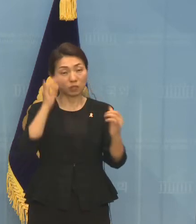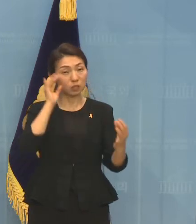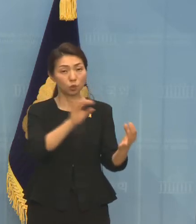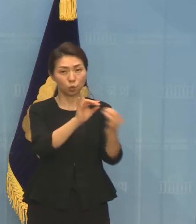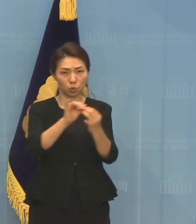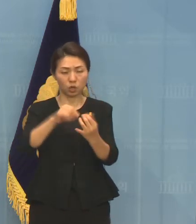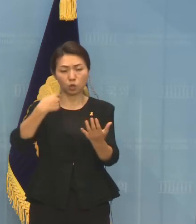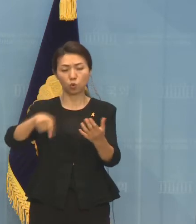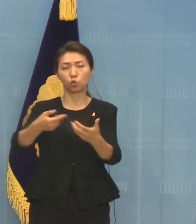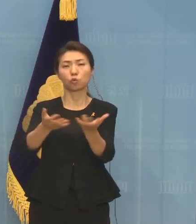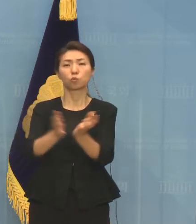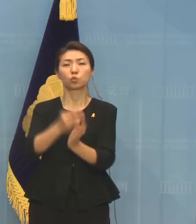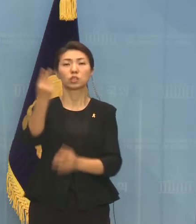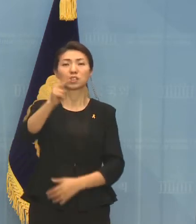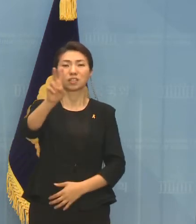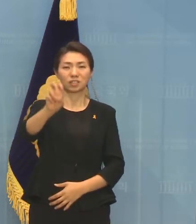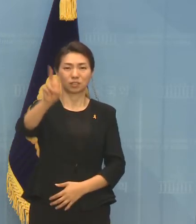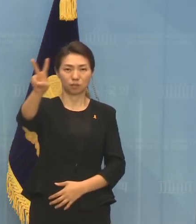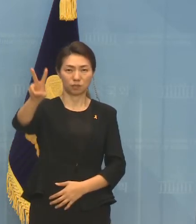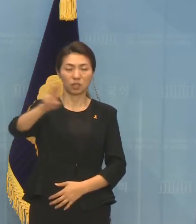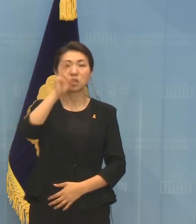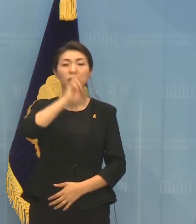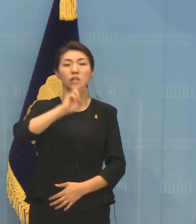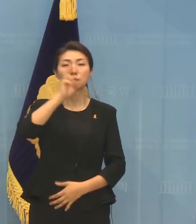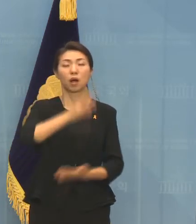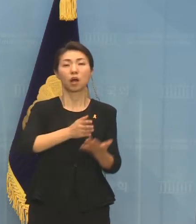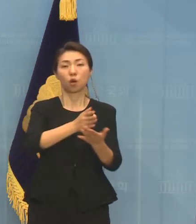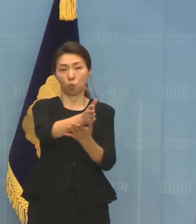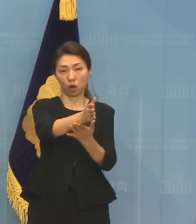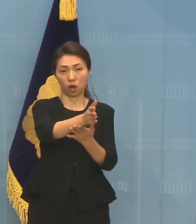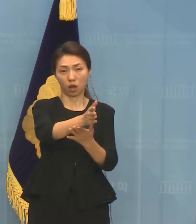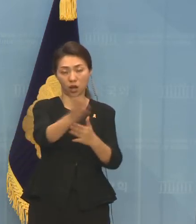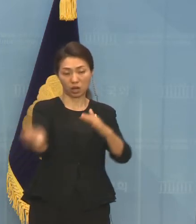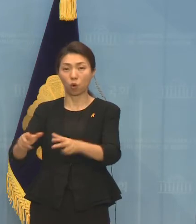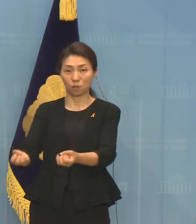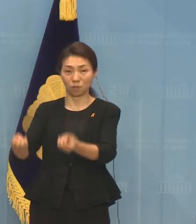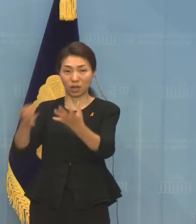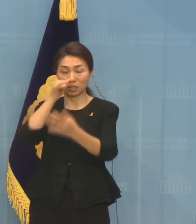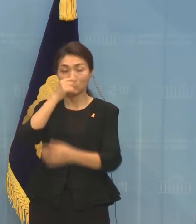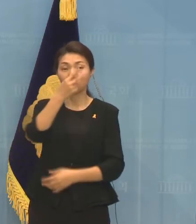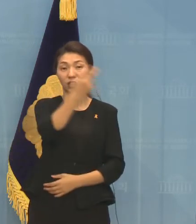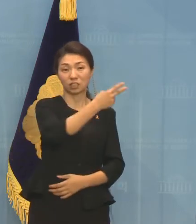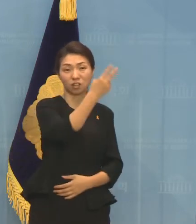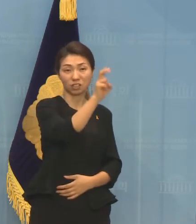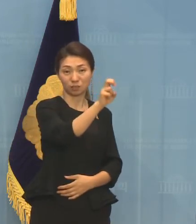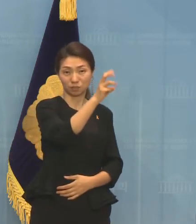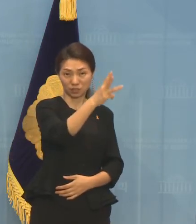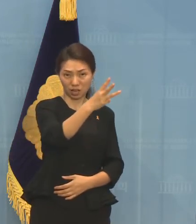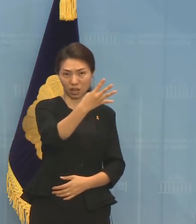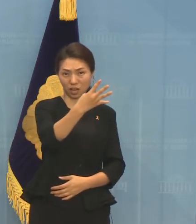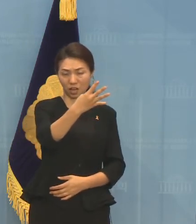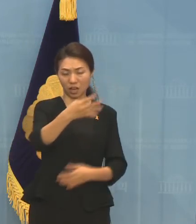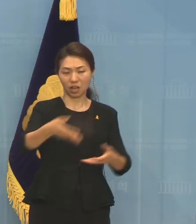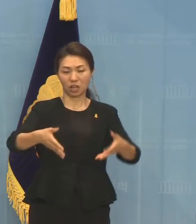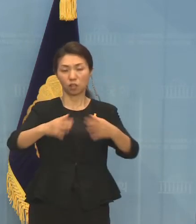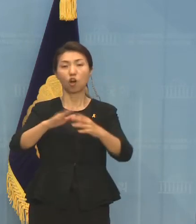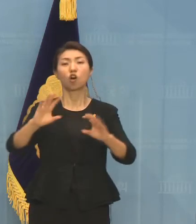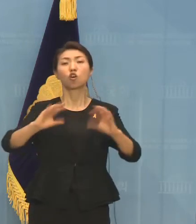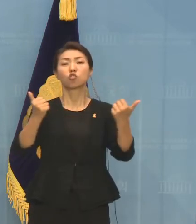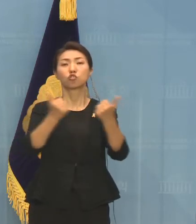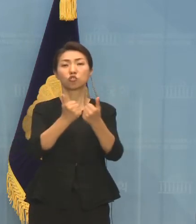이번에 발의된 감염병의 예방 및 관리에 관한 법률 개정안은 질병관리청장 및 지자체장이 대통령령으로